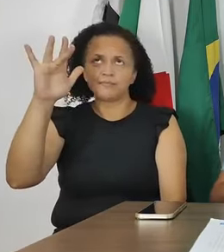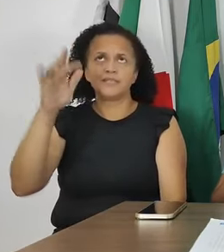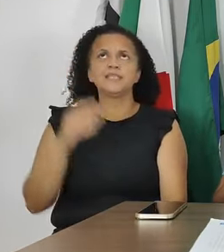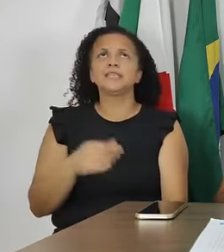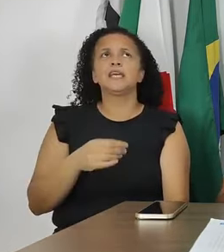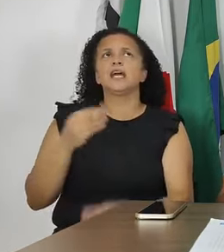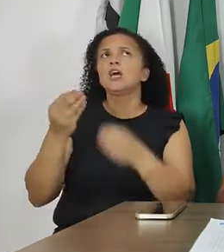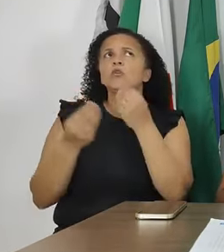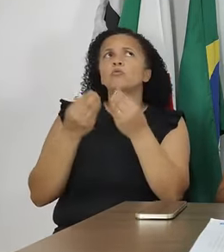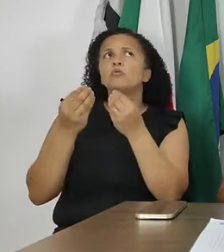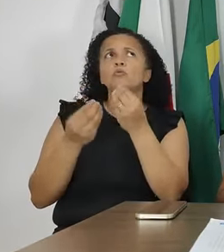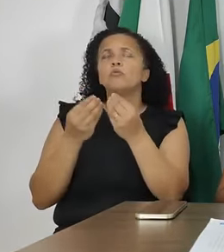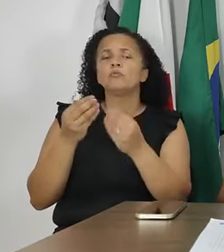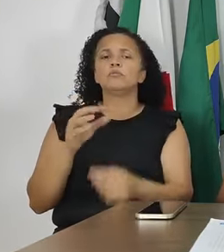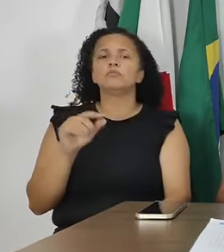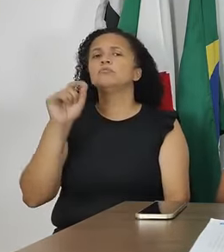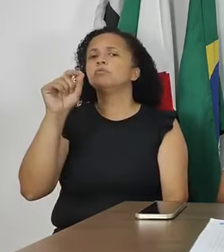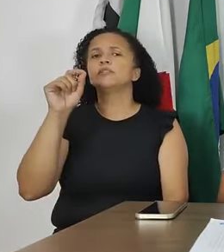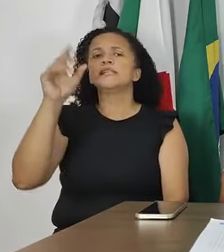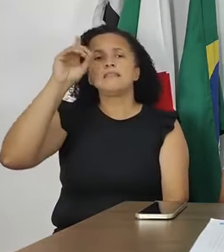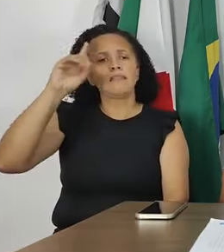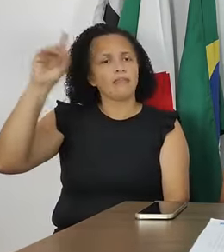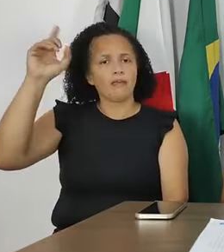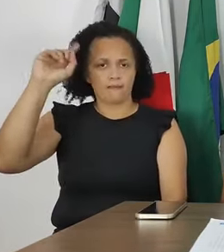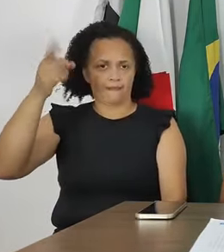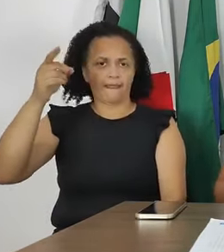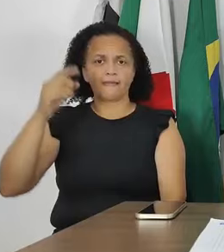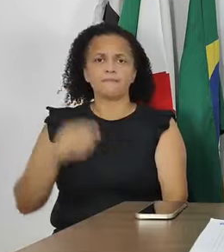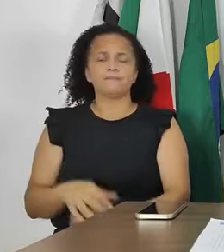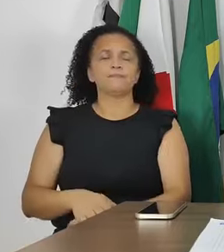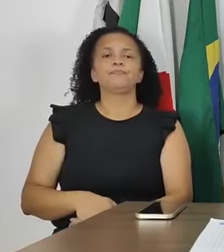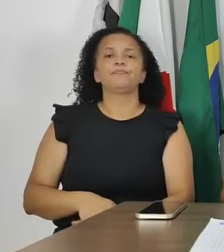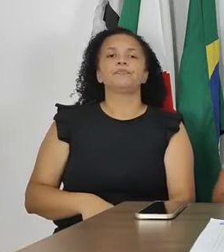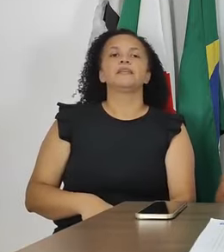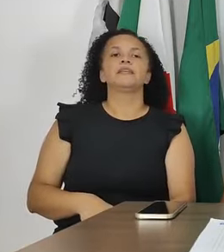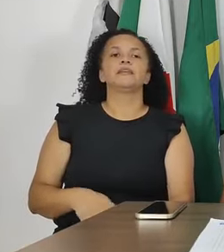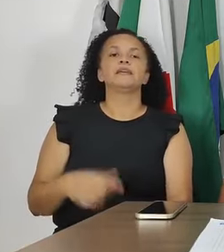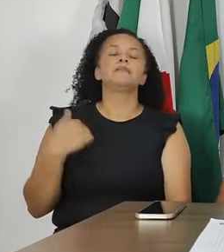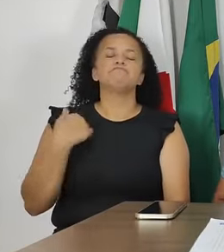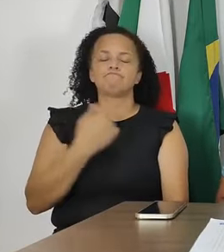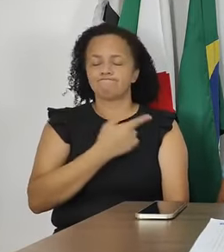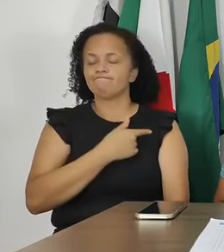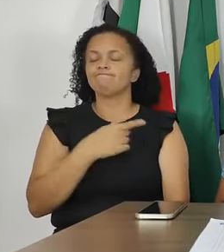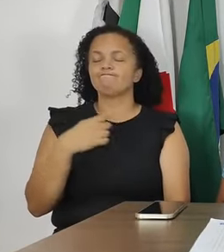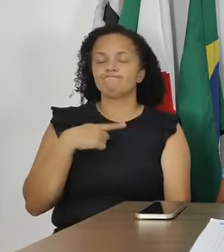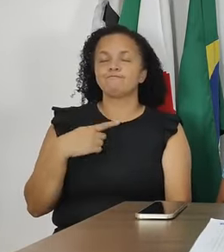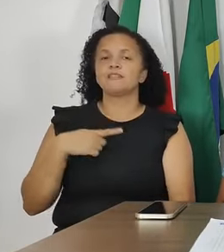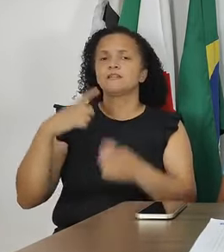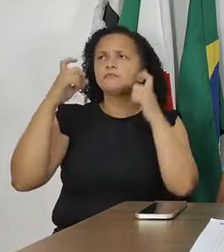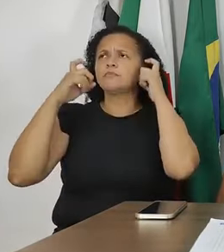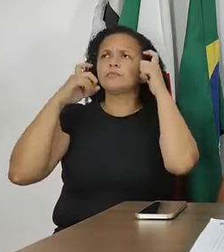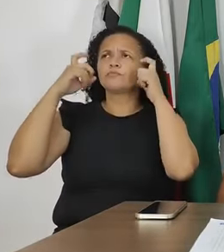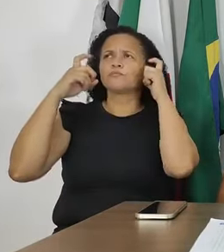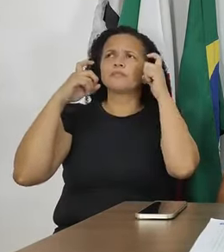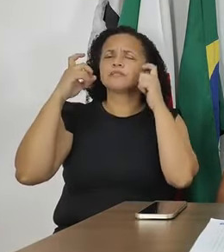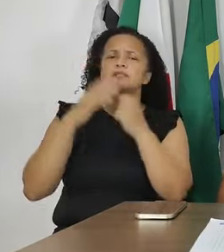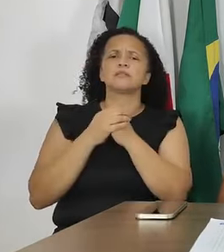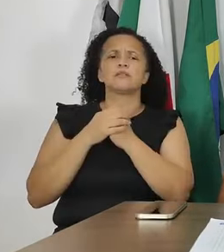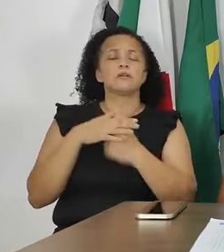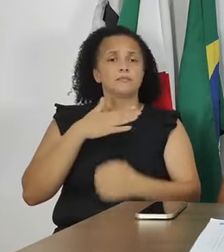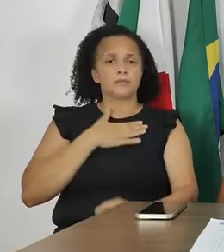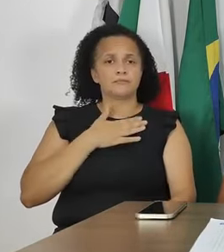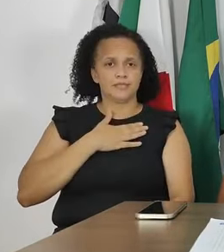Não conhecia o que Deus era na sua palavra. E essa é uma preocupação que nós temos. Essa é uma preocupação que eu tenho para a